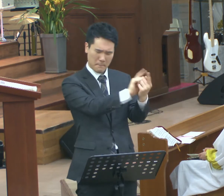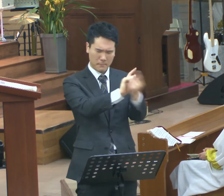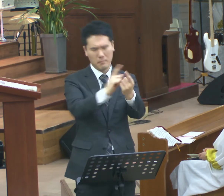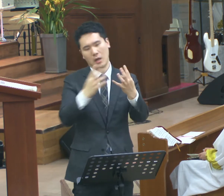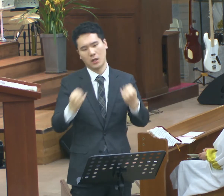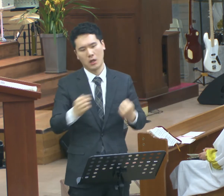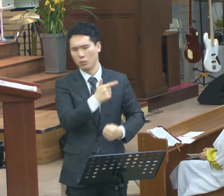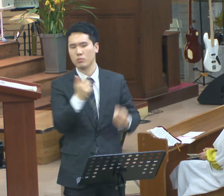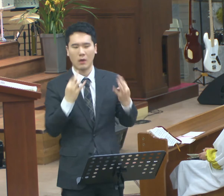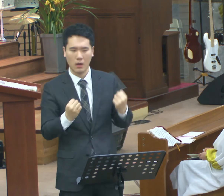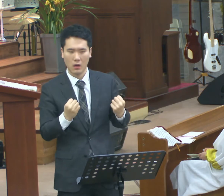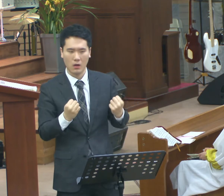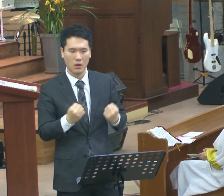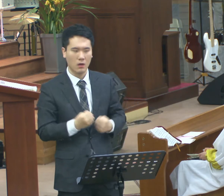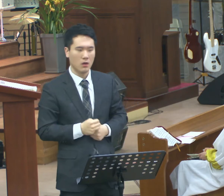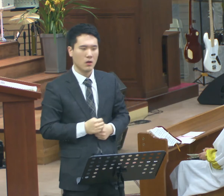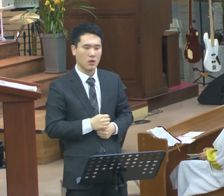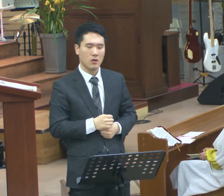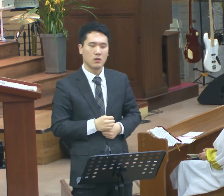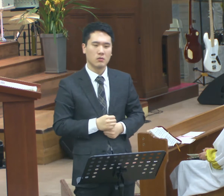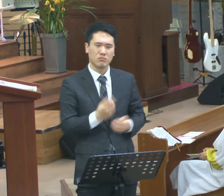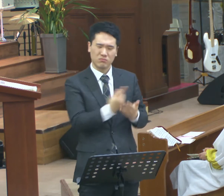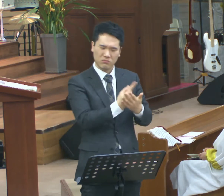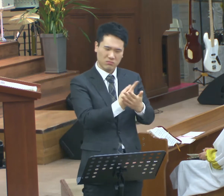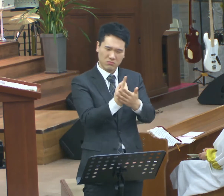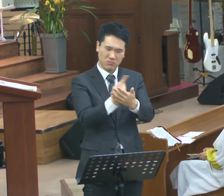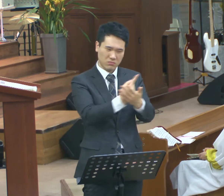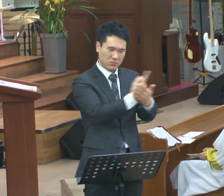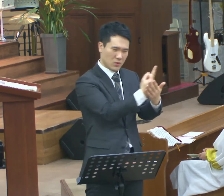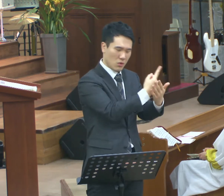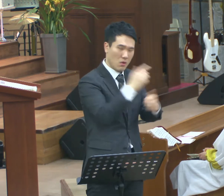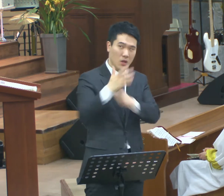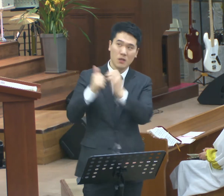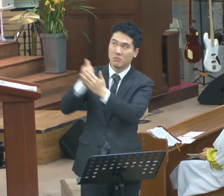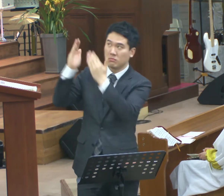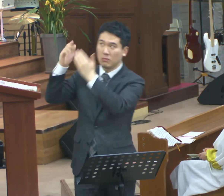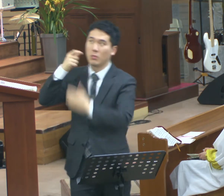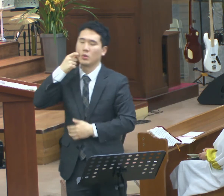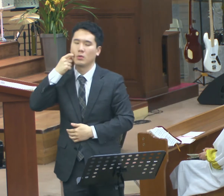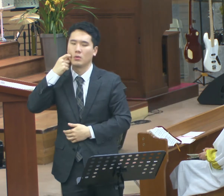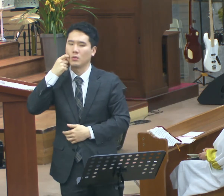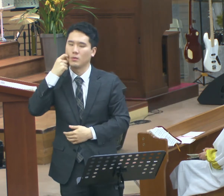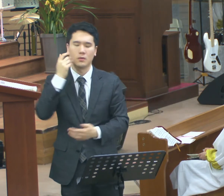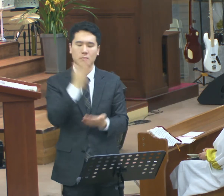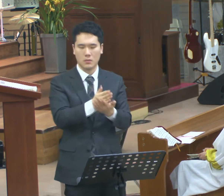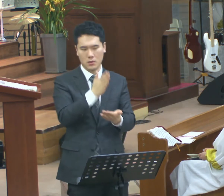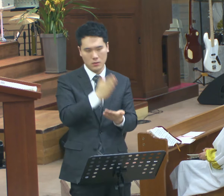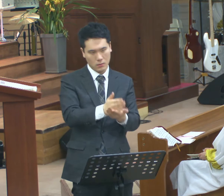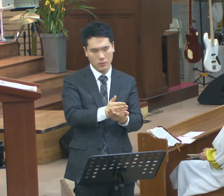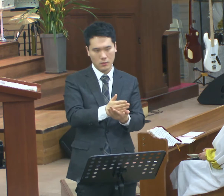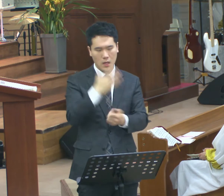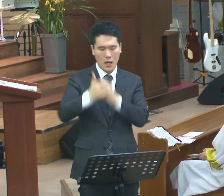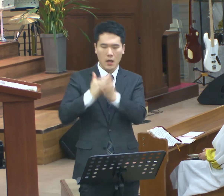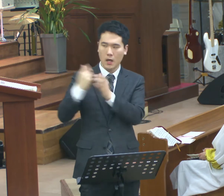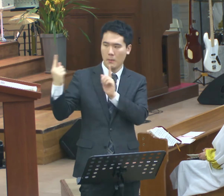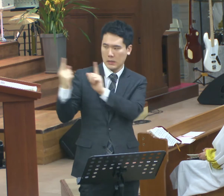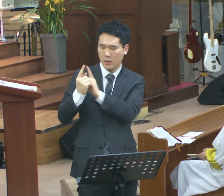속에 파묻혀 있는 것은 자멸하는 길이에요. 자멸하는 길. 하나님과의 만남을 소중히 여기고